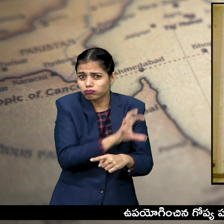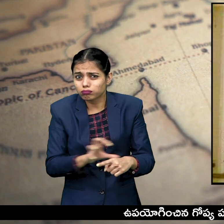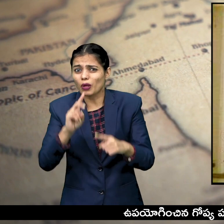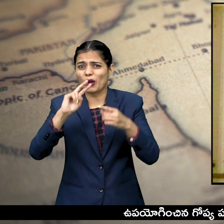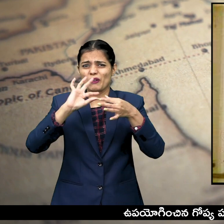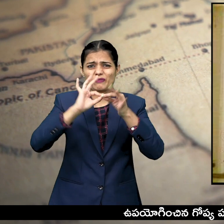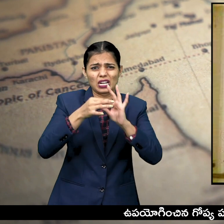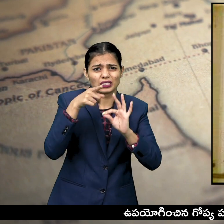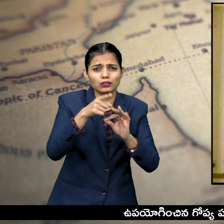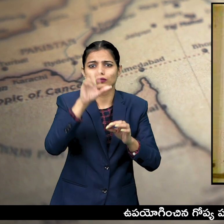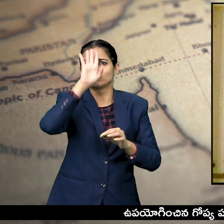చేసింది.